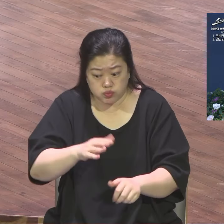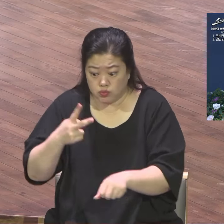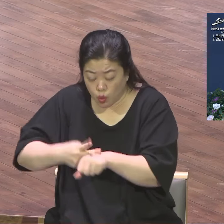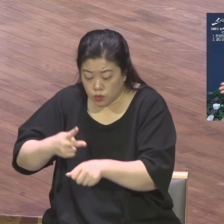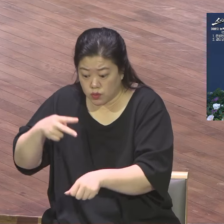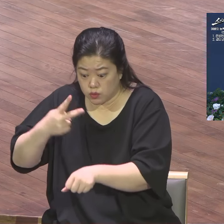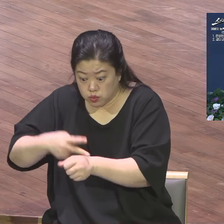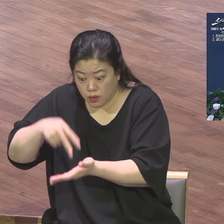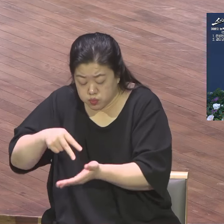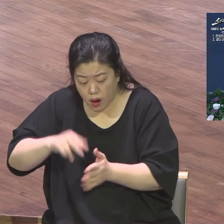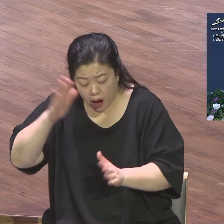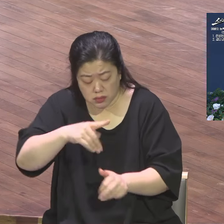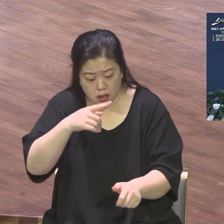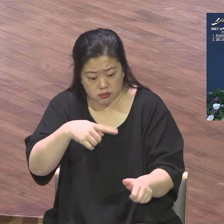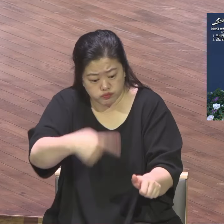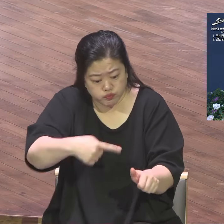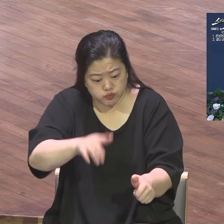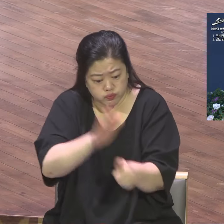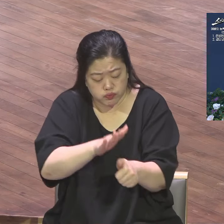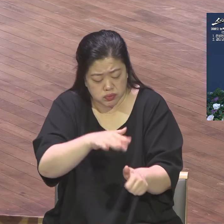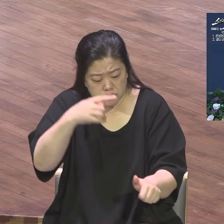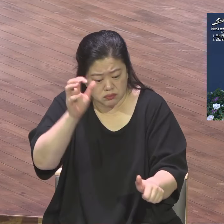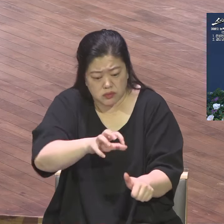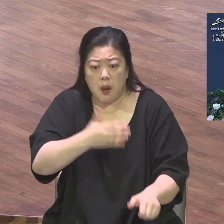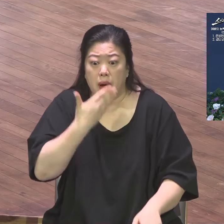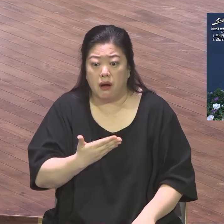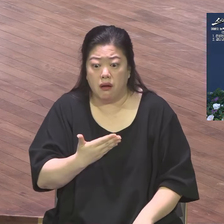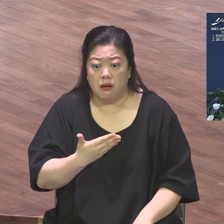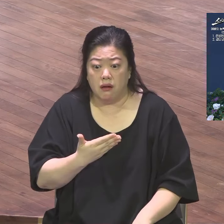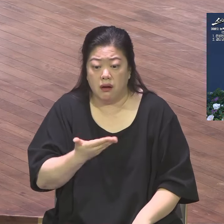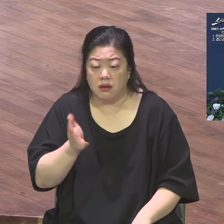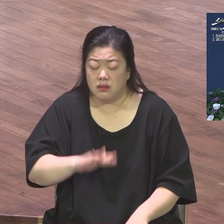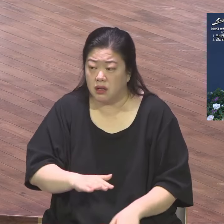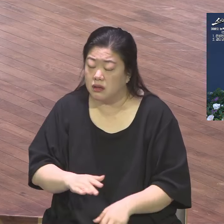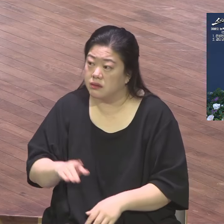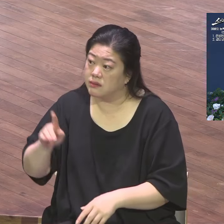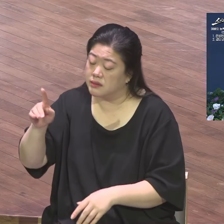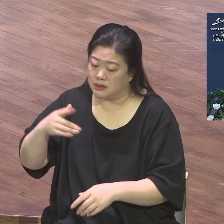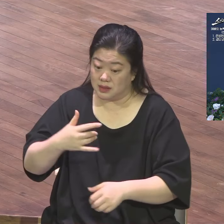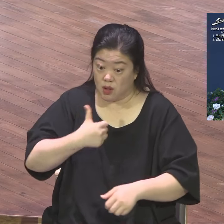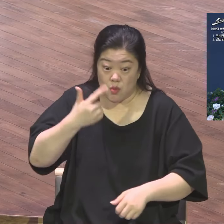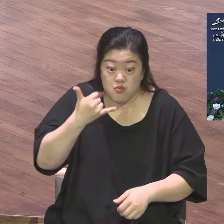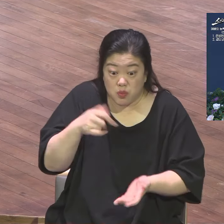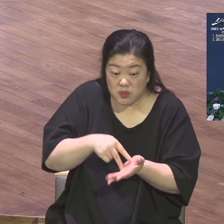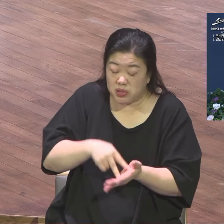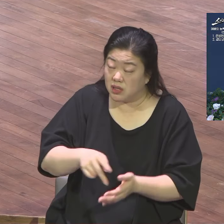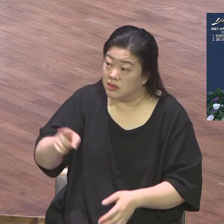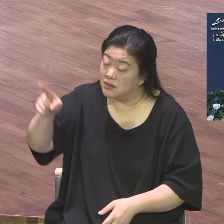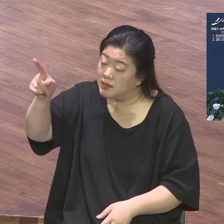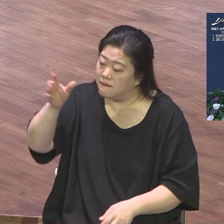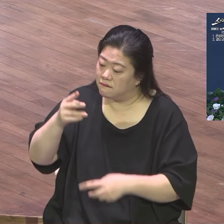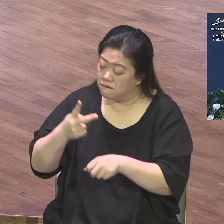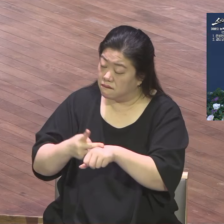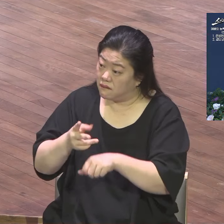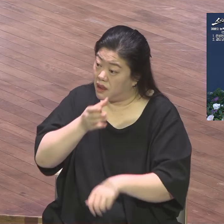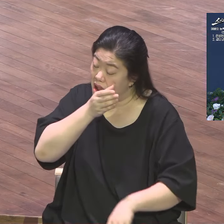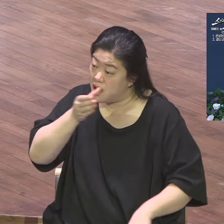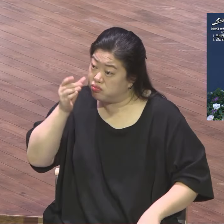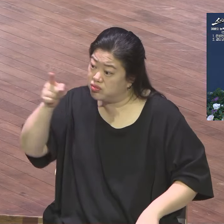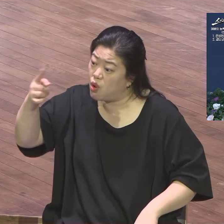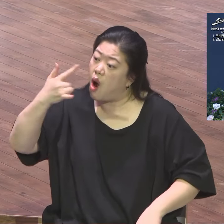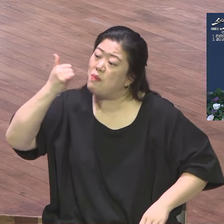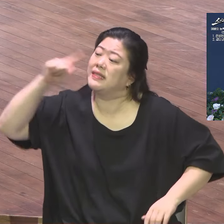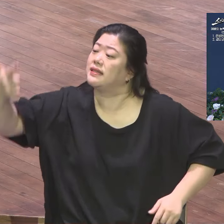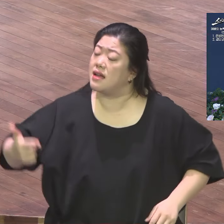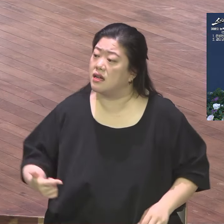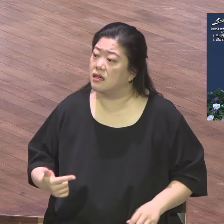만들, 부모가 학교에 만들, 이런 억울한 일이 있어요. 내가 그래서 야 기회입니다 권사님, 이게 뻔한데 뭐가